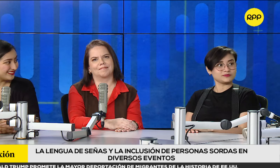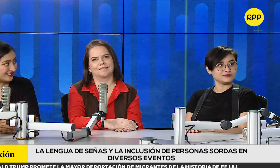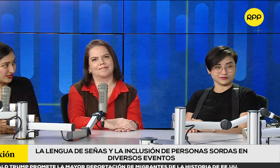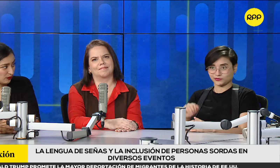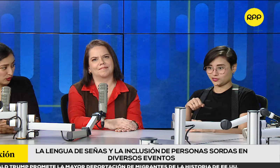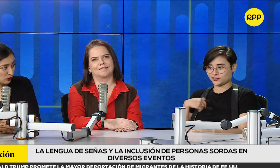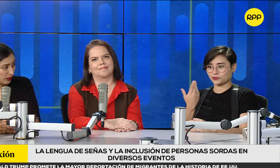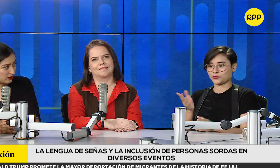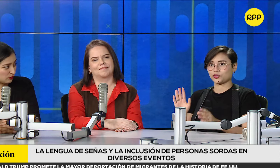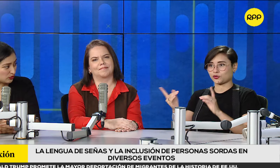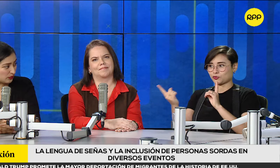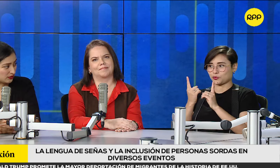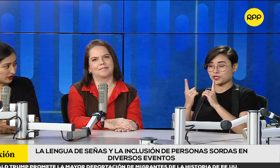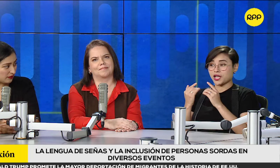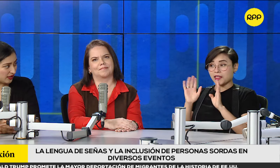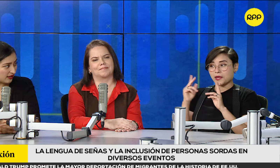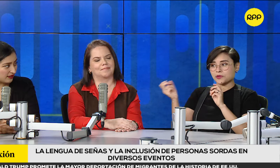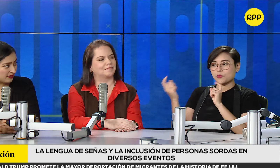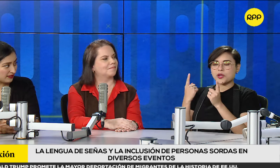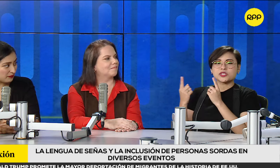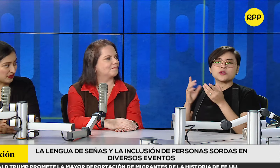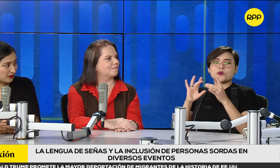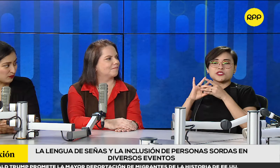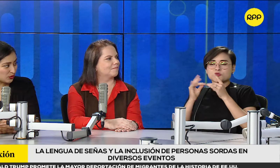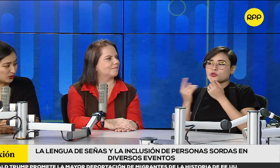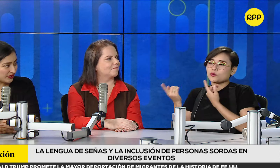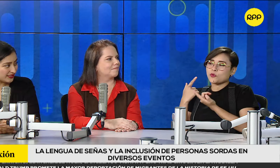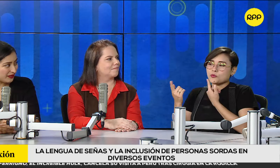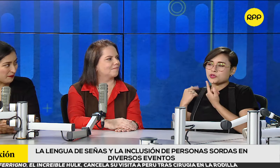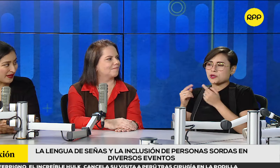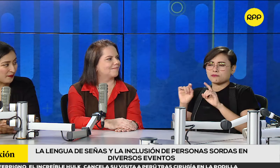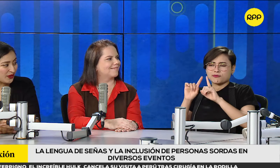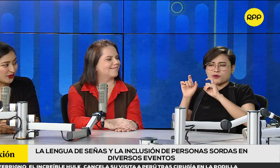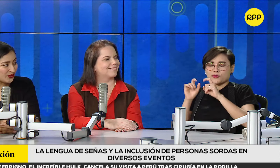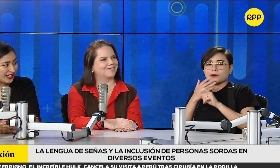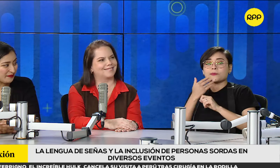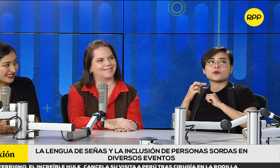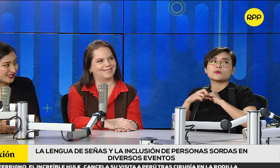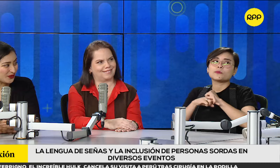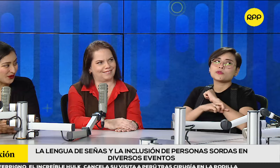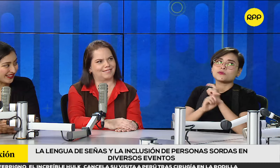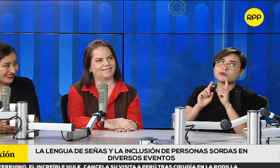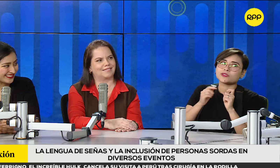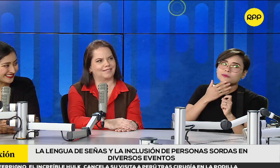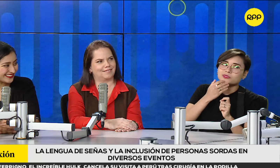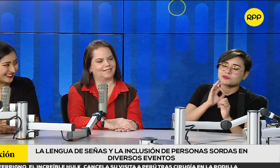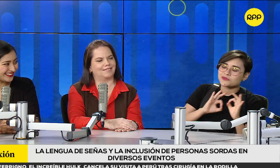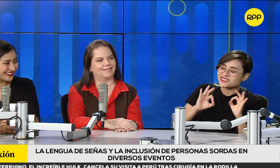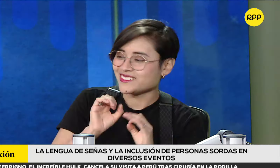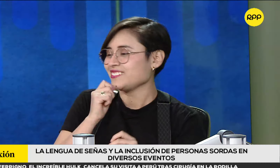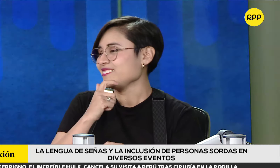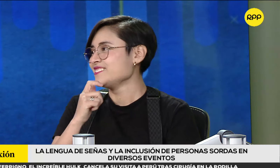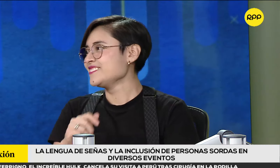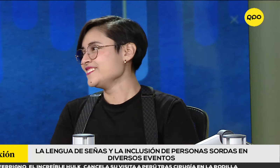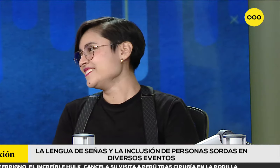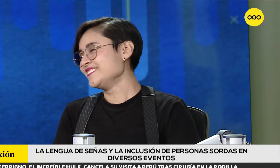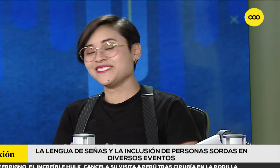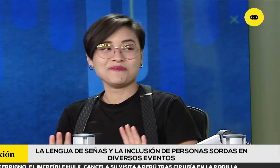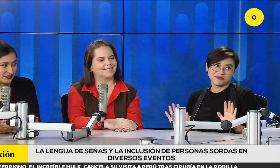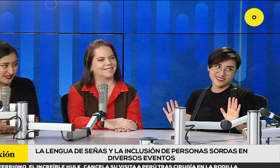Sí, por supuesto, por supuesto, que venga. De repente venimos juntas para poder contar más historias. maravilloso, ah, maravilloso. Eso es muy importante. Chismes